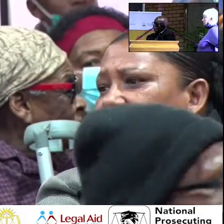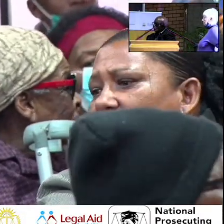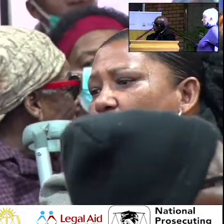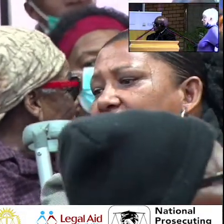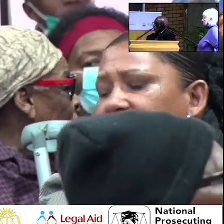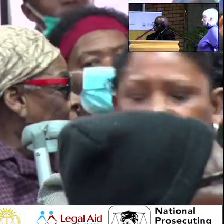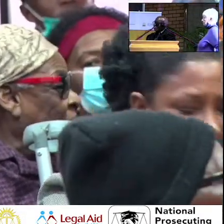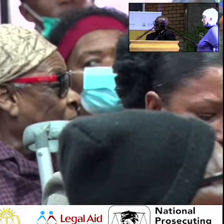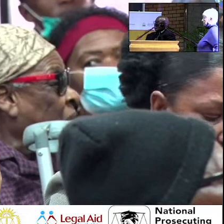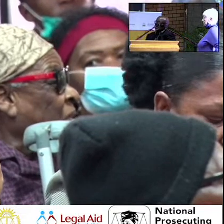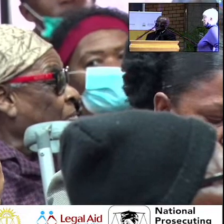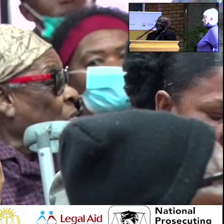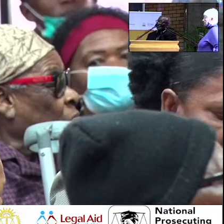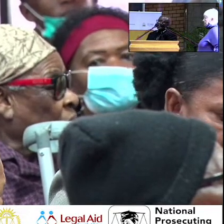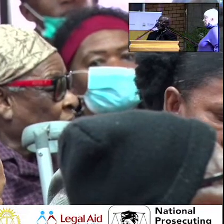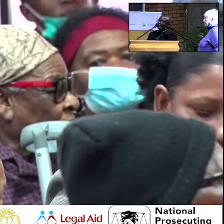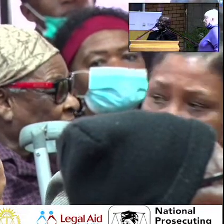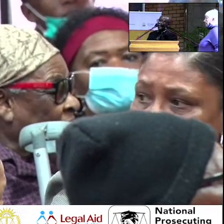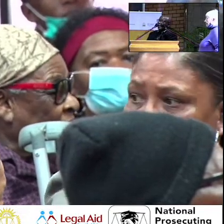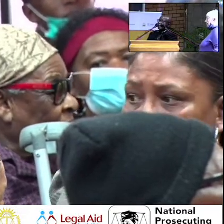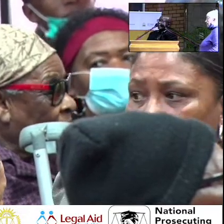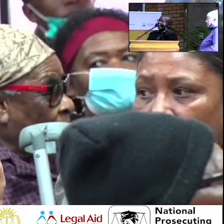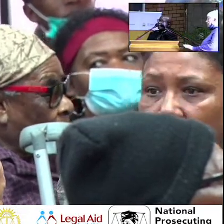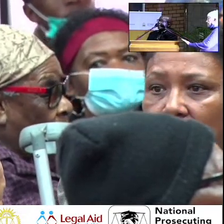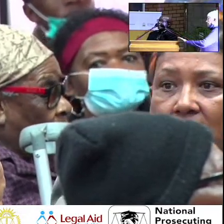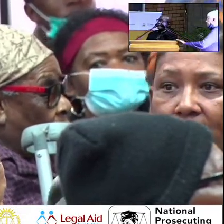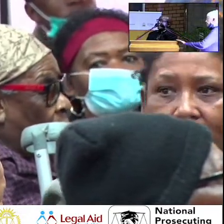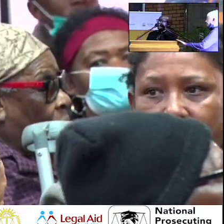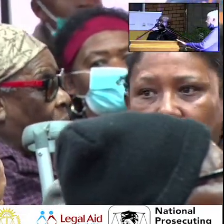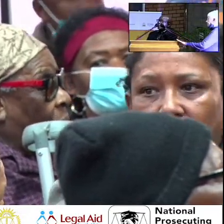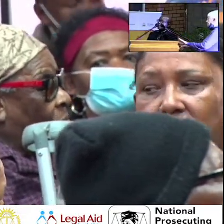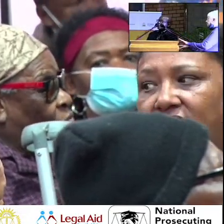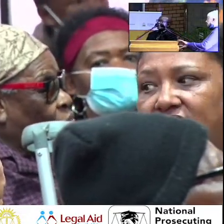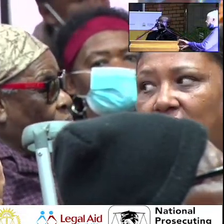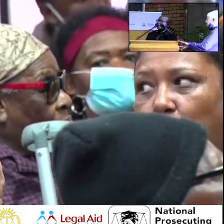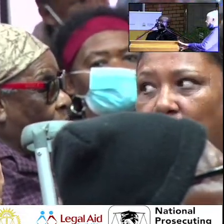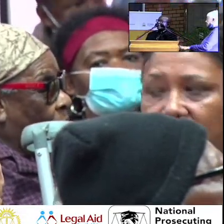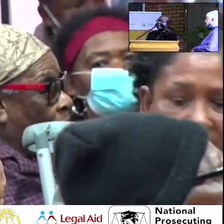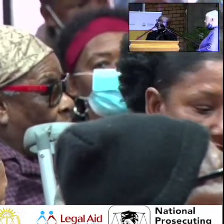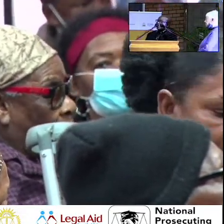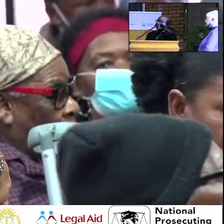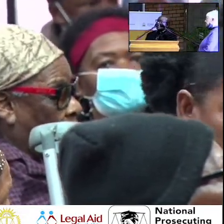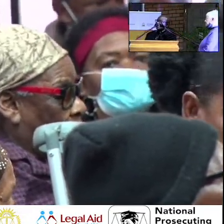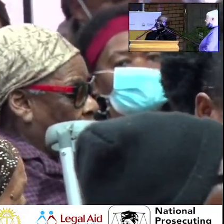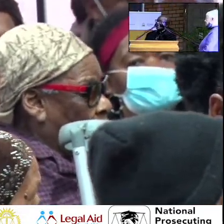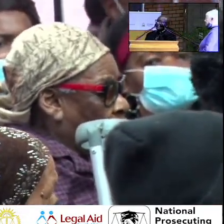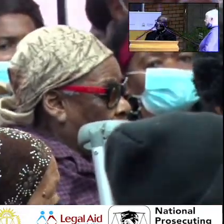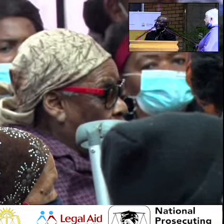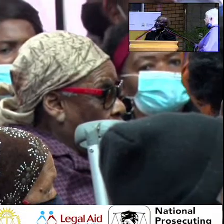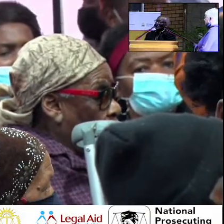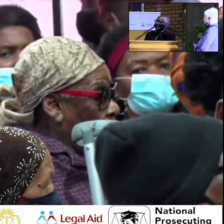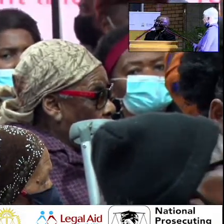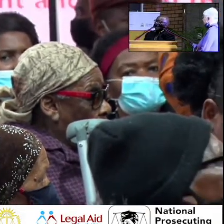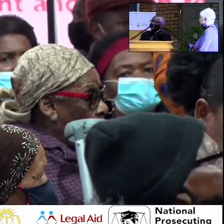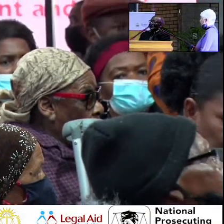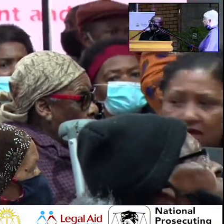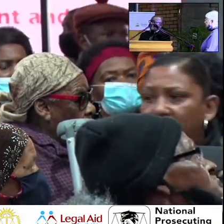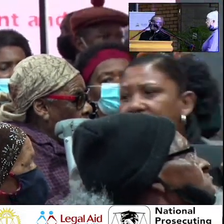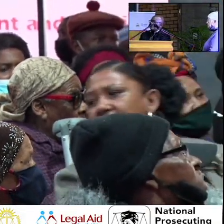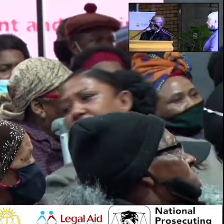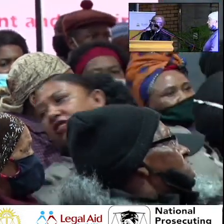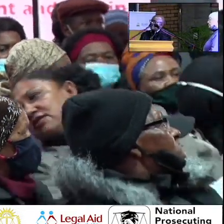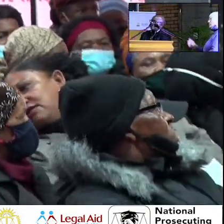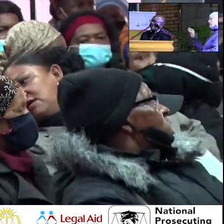apha ndandihambe nomntu ndandimcela Okay mama, sikuvile. Sizathi abantu